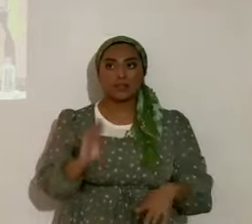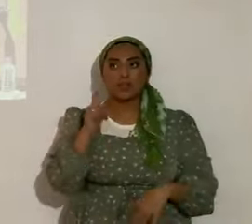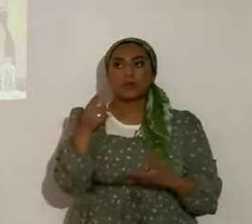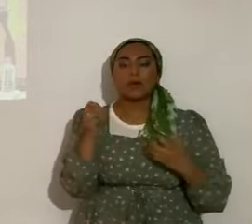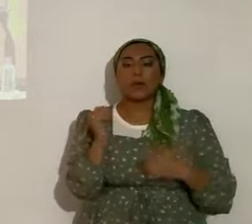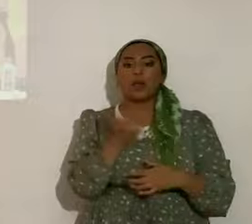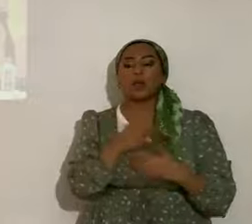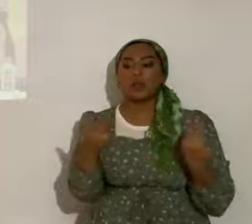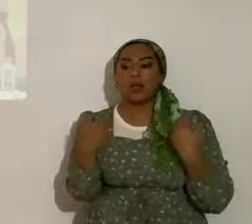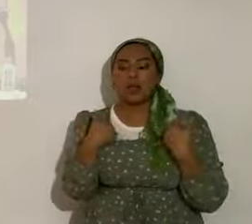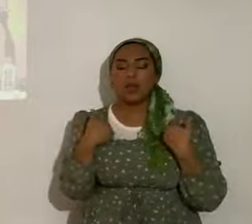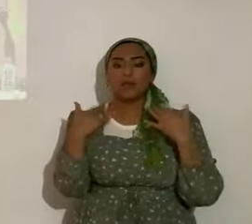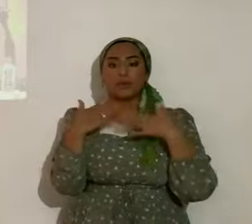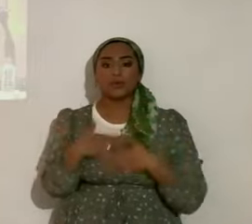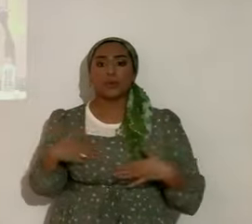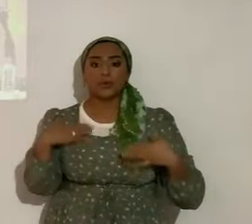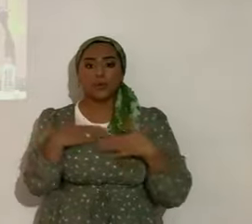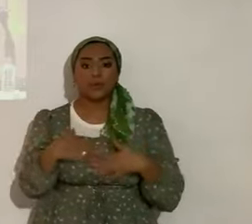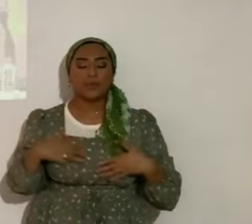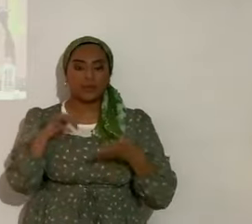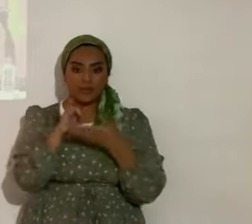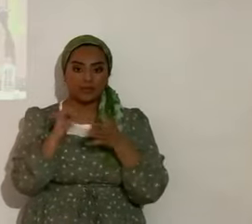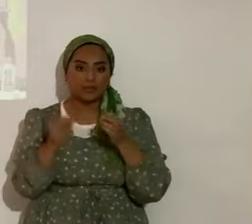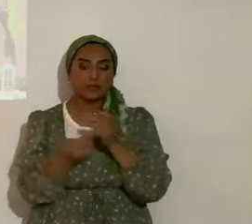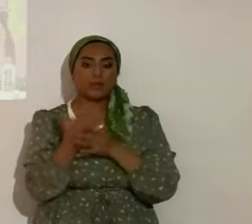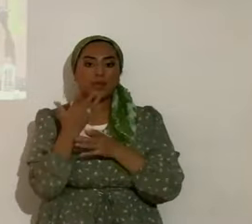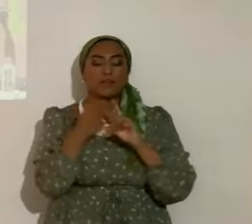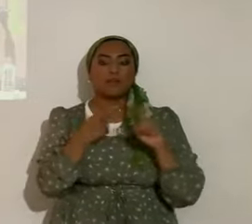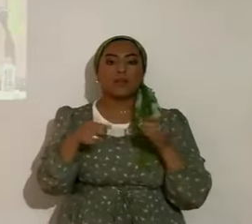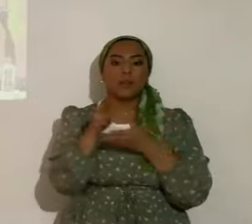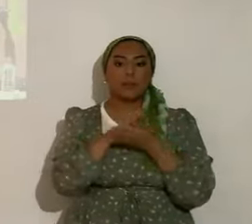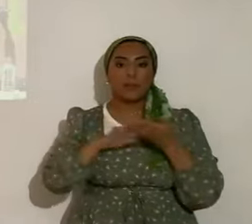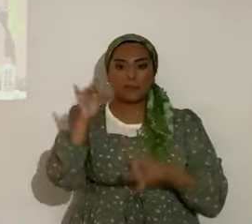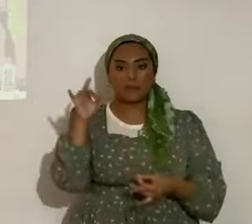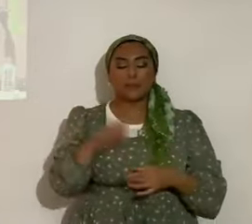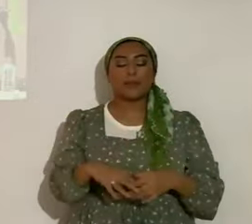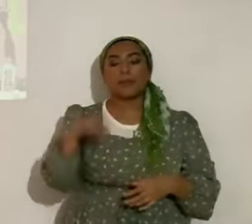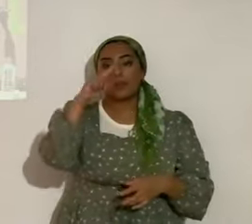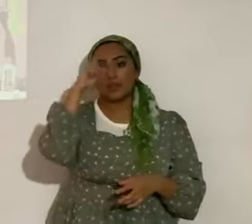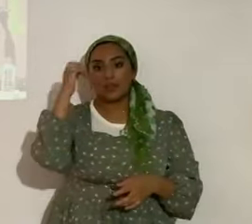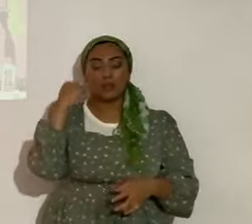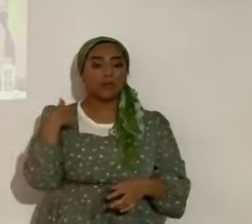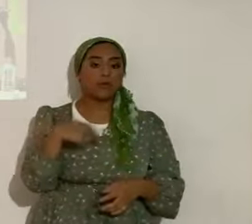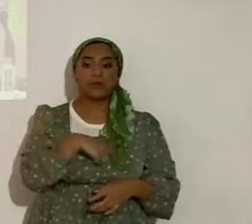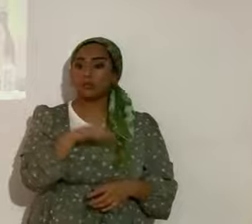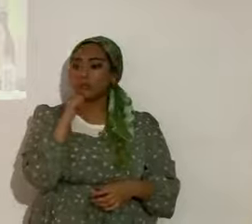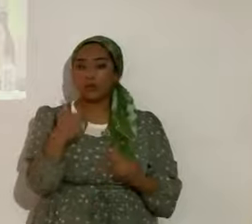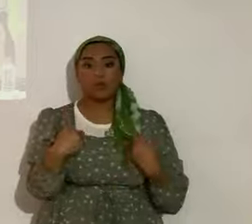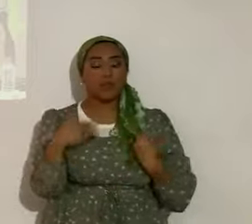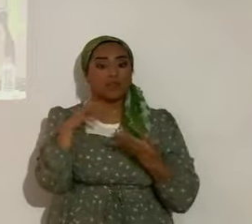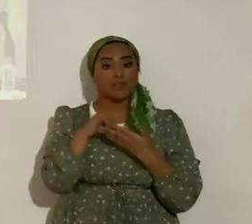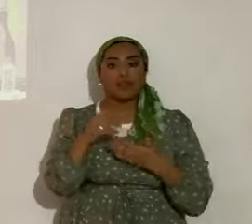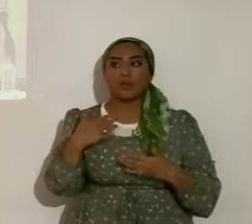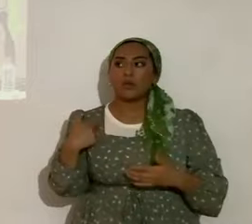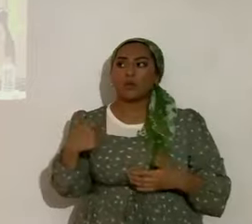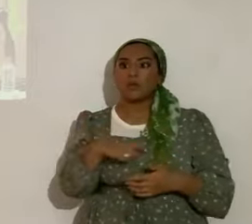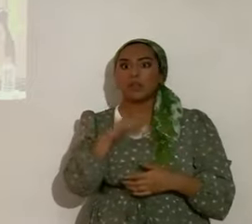que tengamos gozo. Esos son los frutos de Ruach HaKodesh. Porque si no tenemos eso, entonces no estamos viviendo como